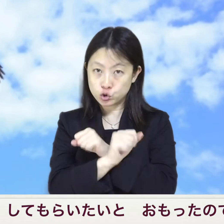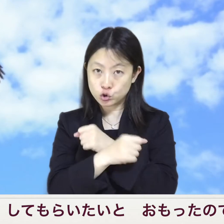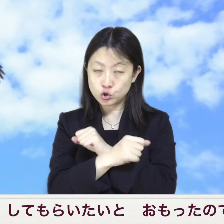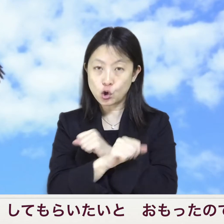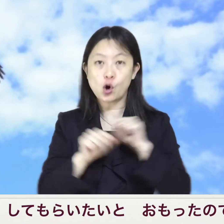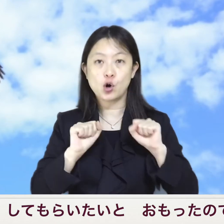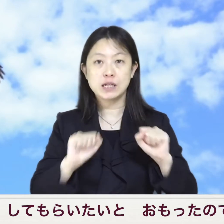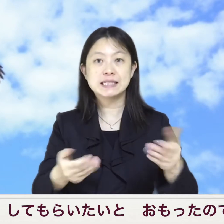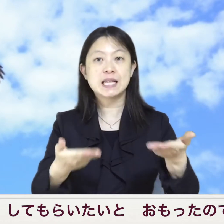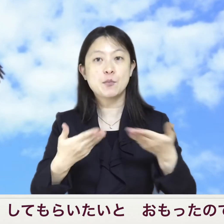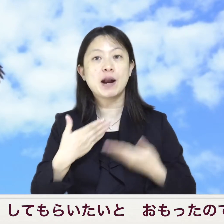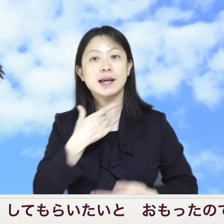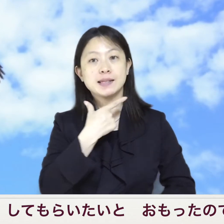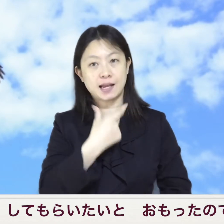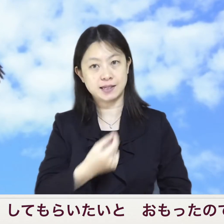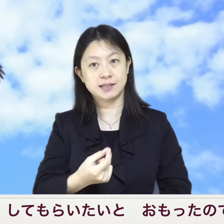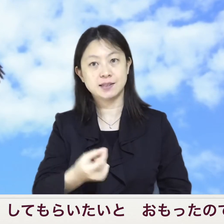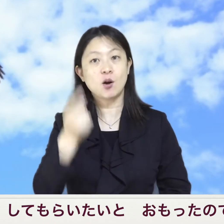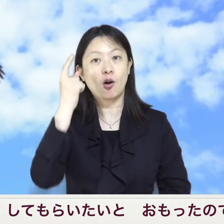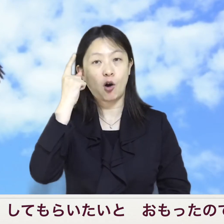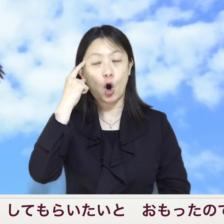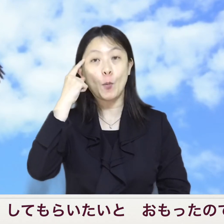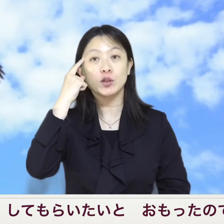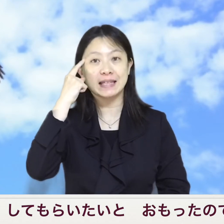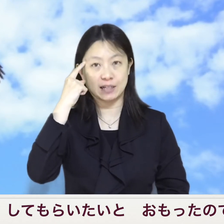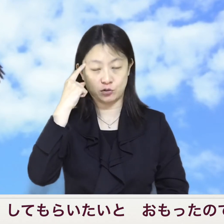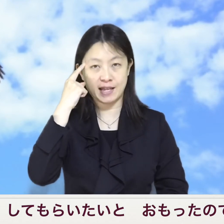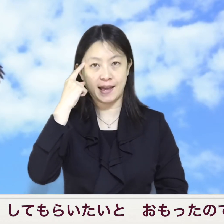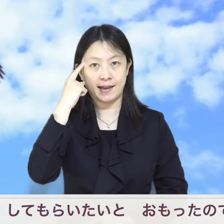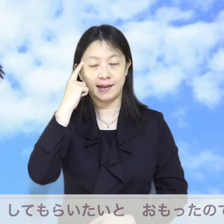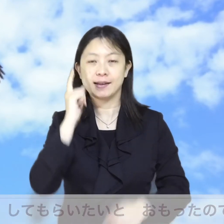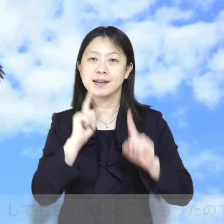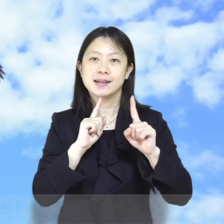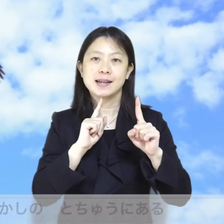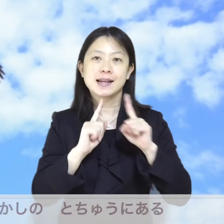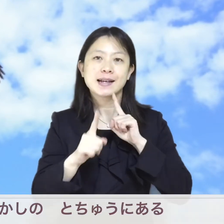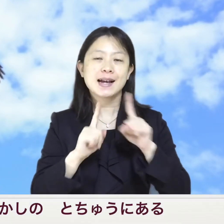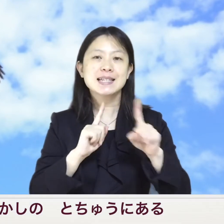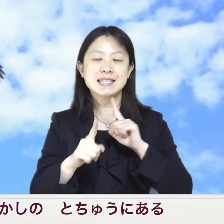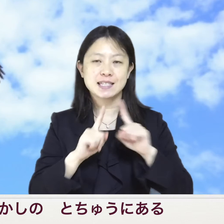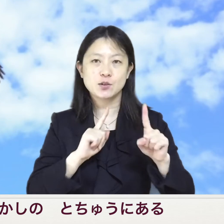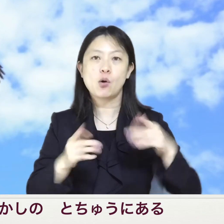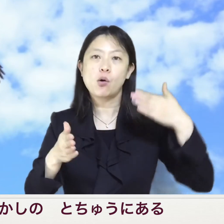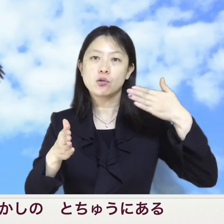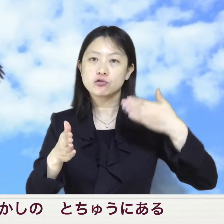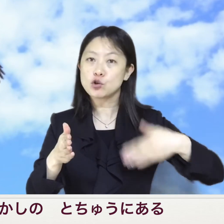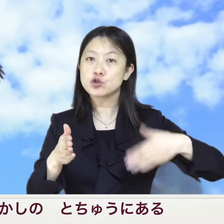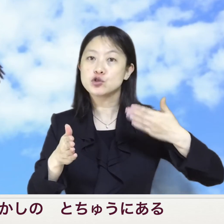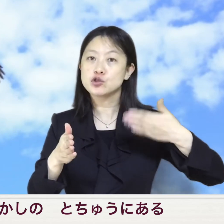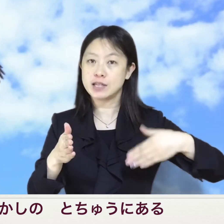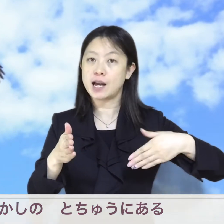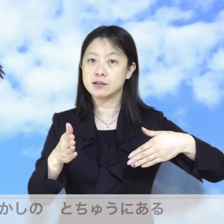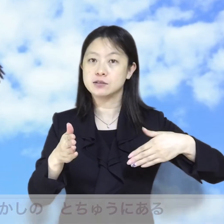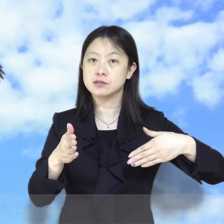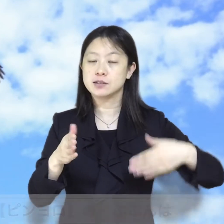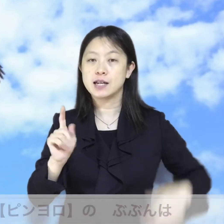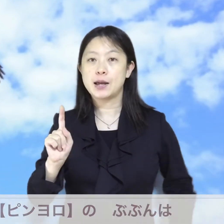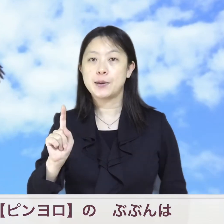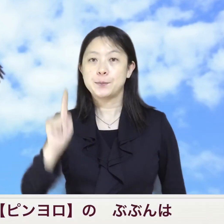夫をしてもらいたいと思ったので、歌詞の途中にあるピ